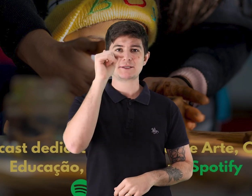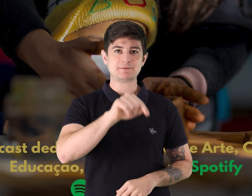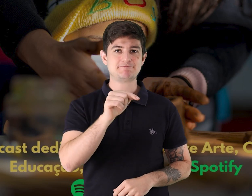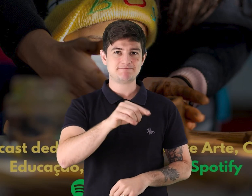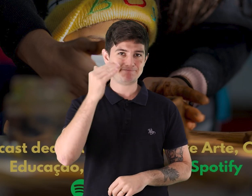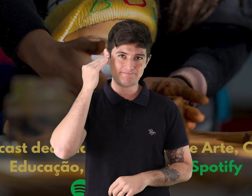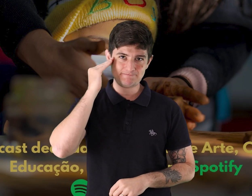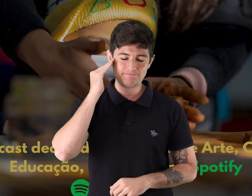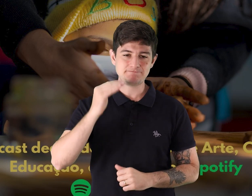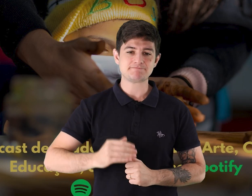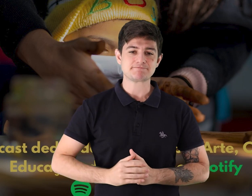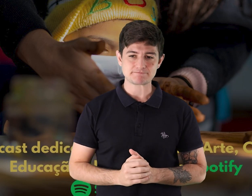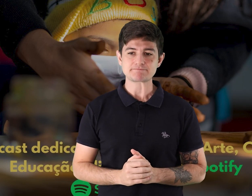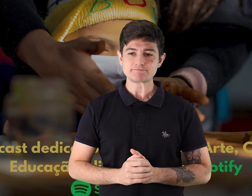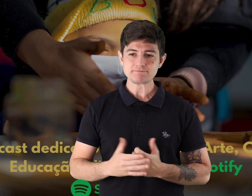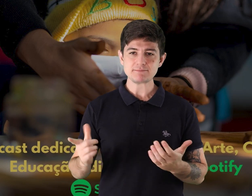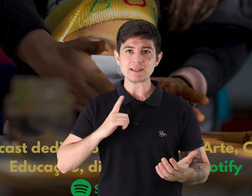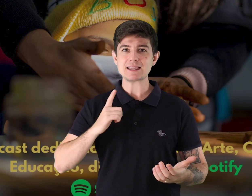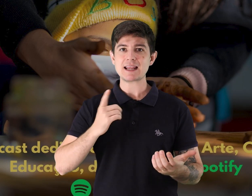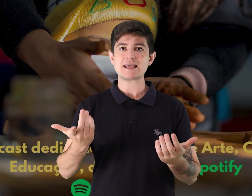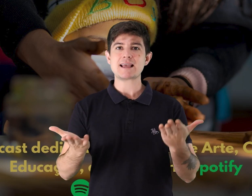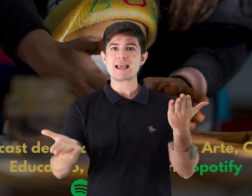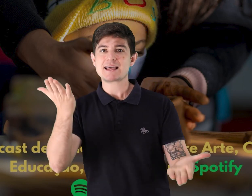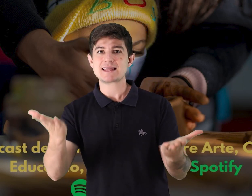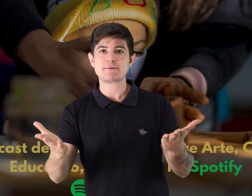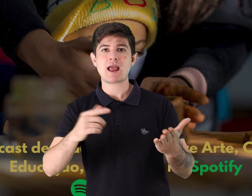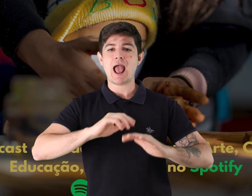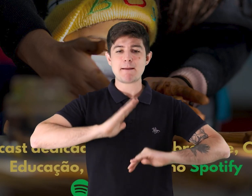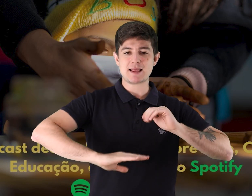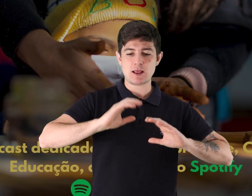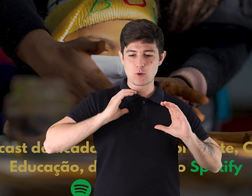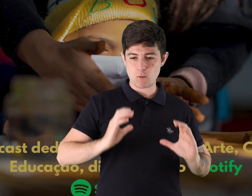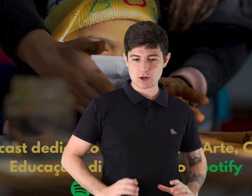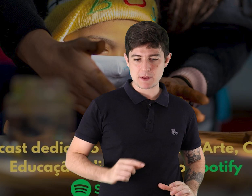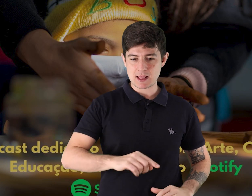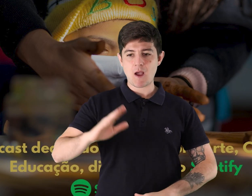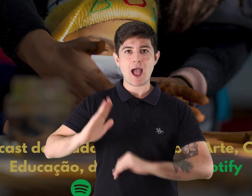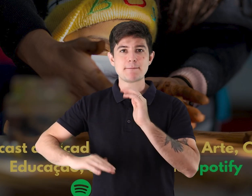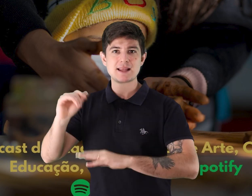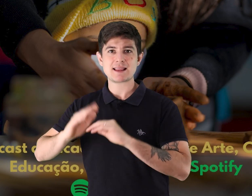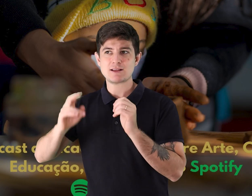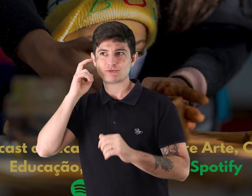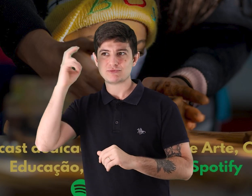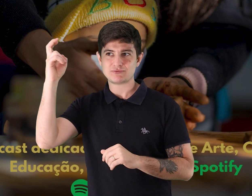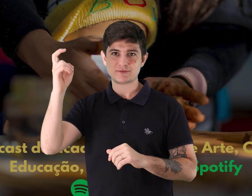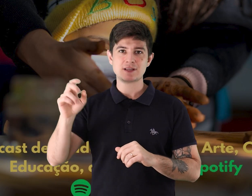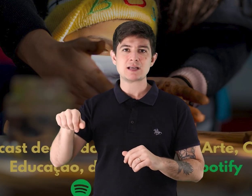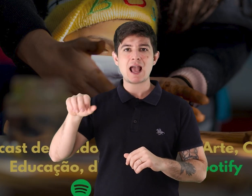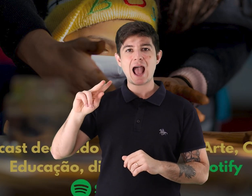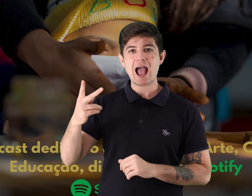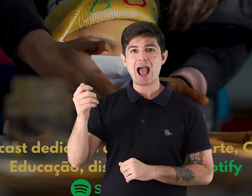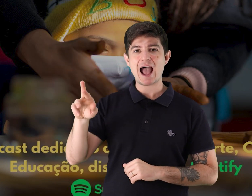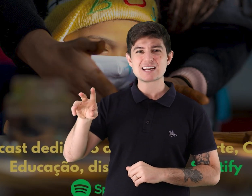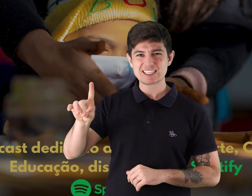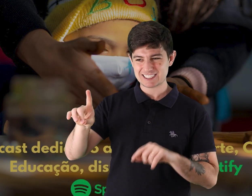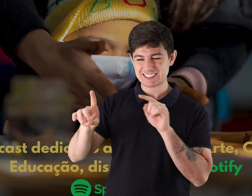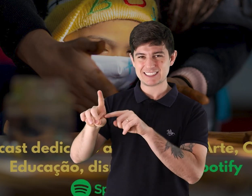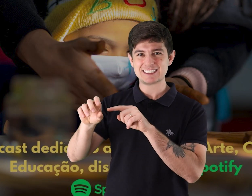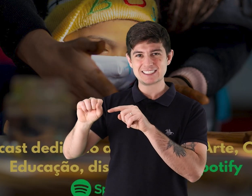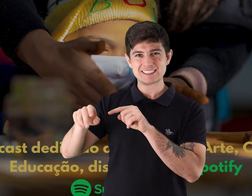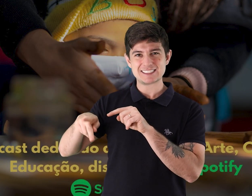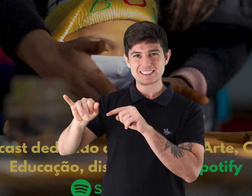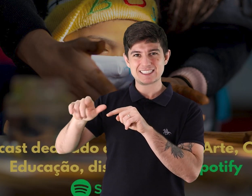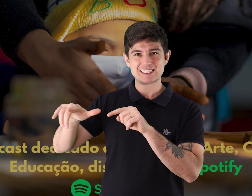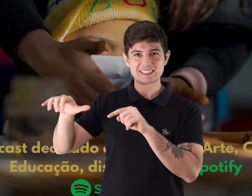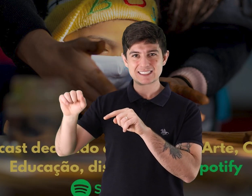boletim. Então a gente diz o hard skills, soft skills, termos tão em alta hoje, né? Hard skills são